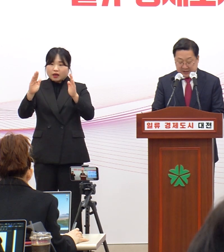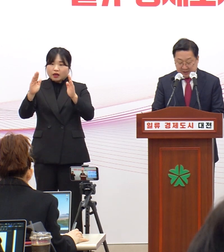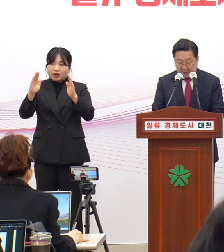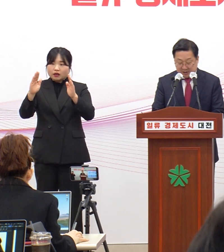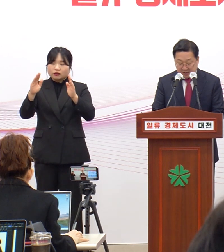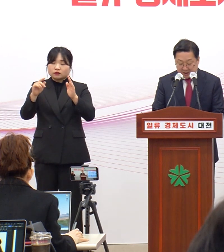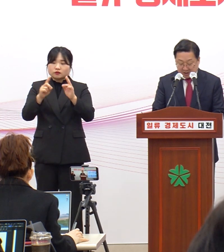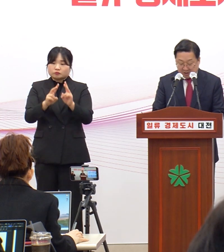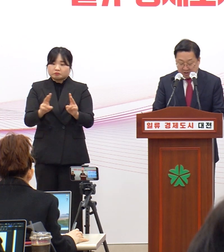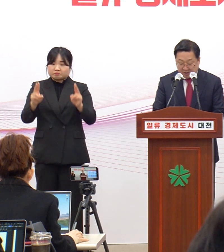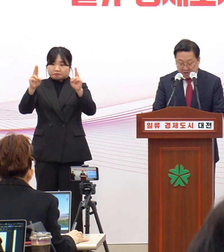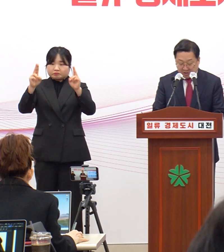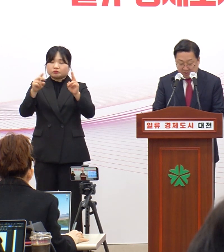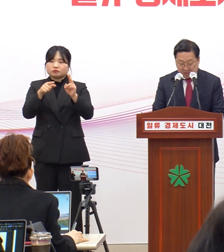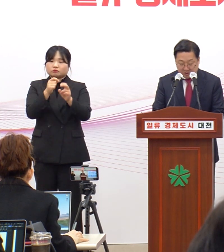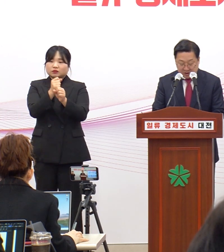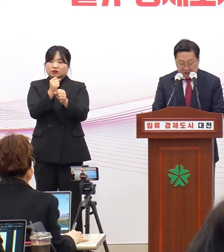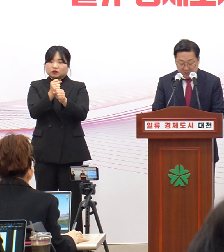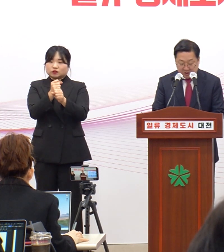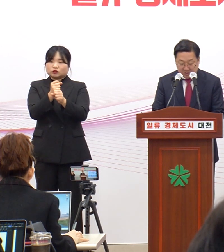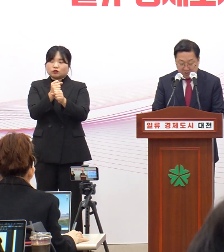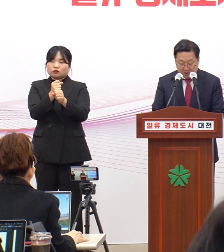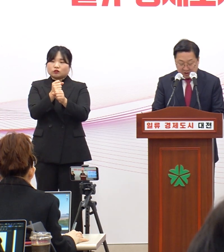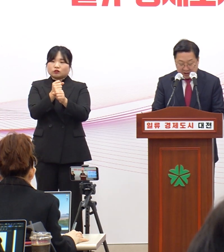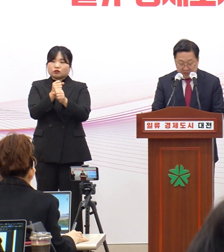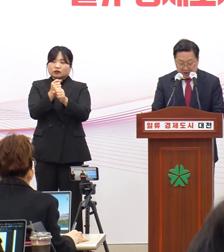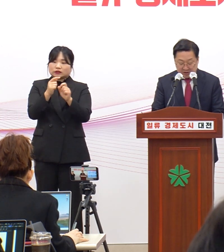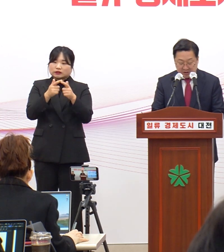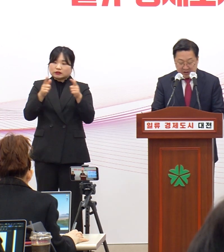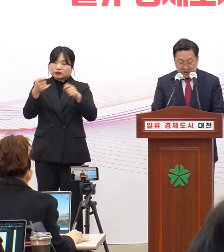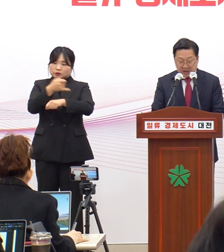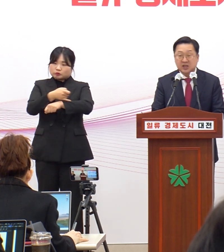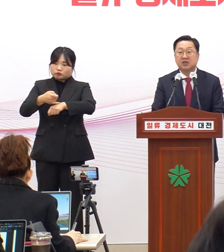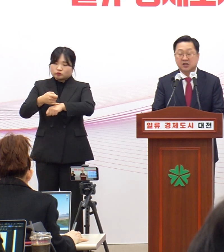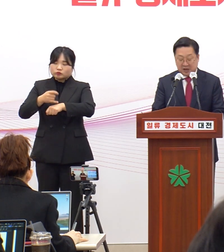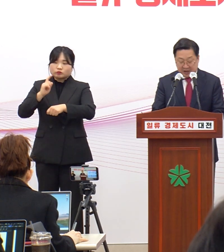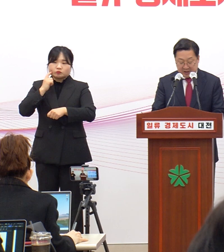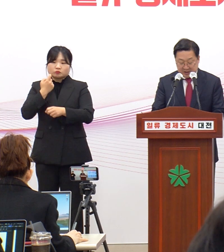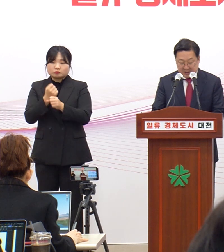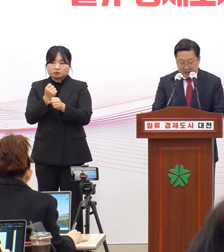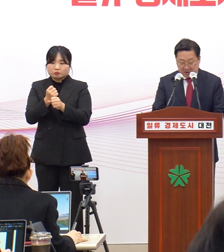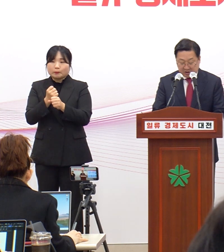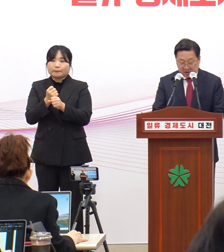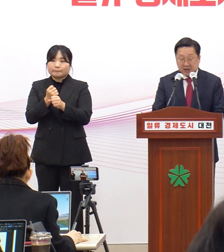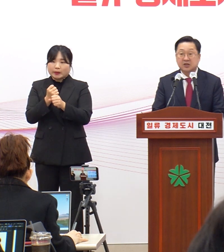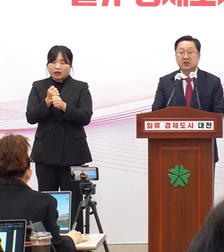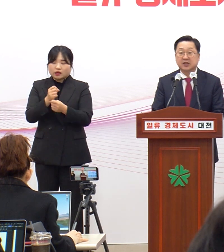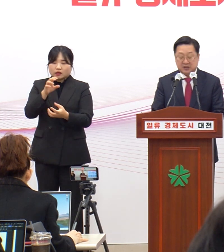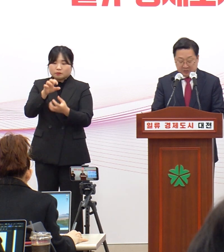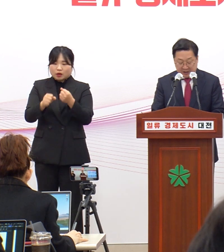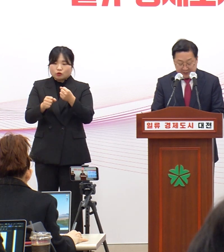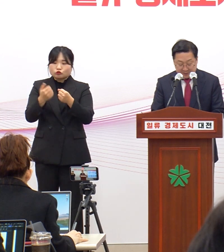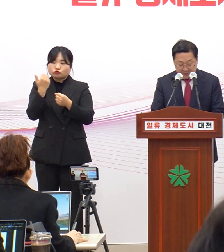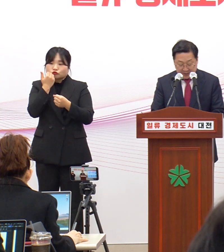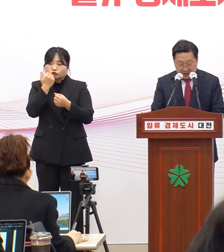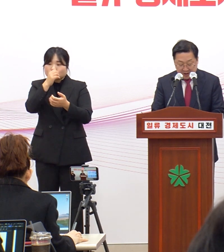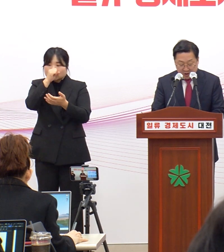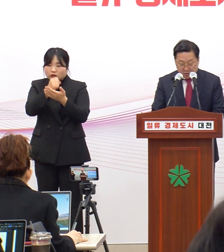봅니다. 아치형 거더 적용 등을 미적 요소를 가미해서 실시 설계 적격자를